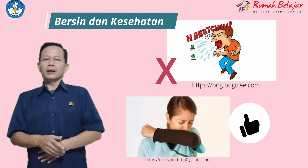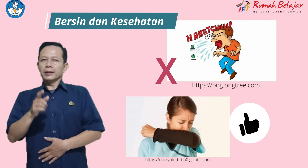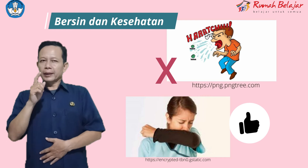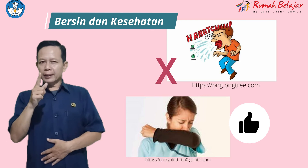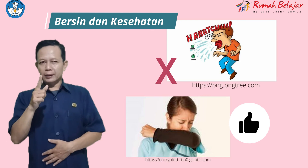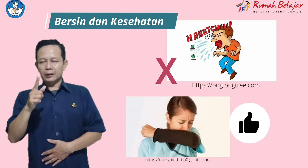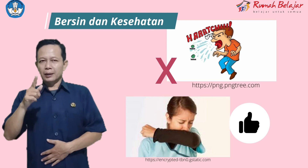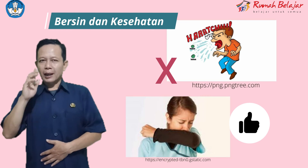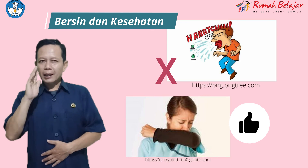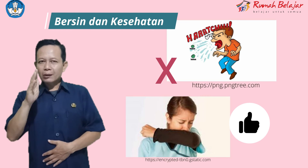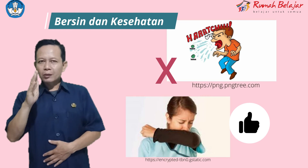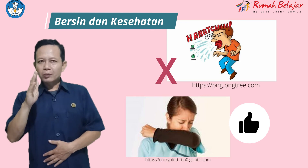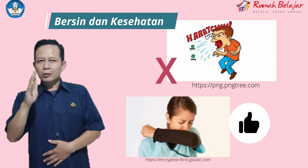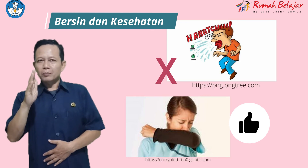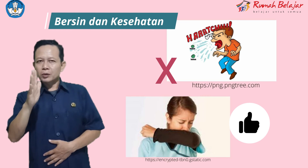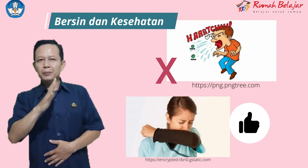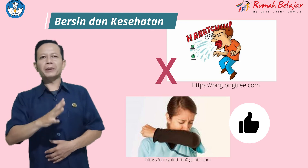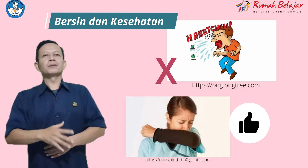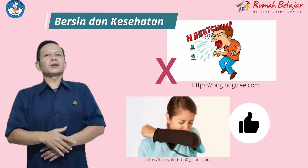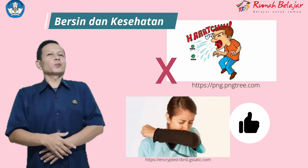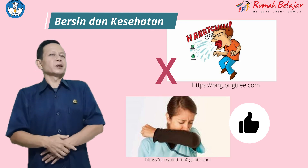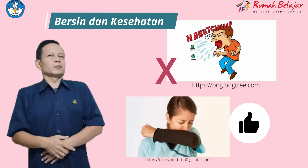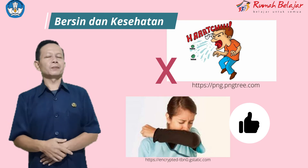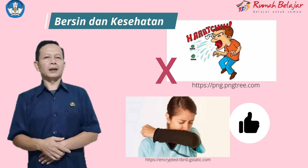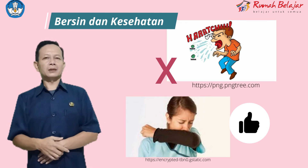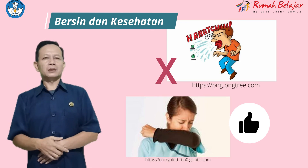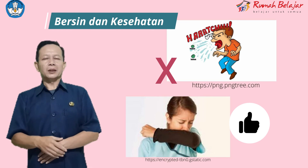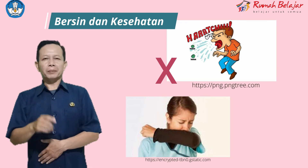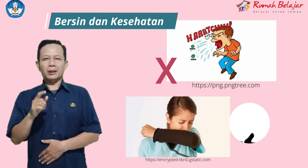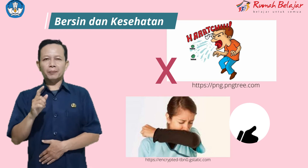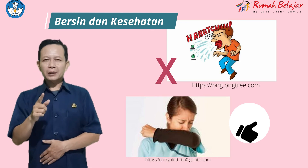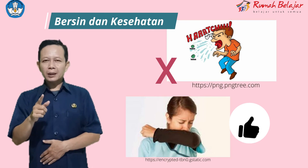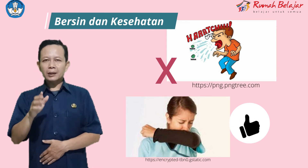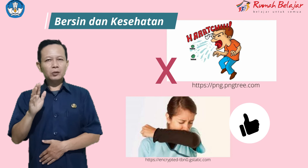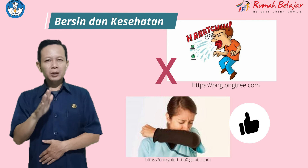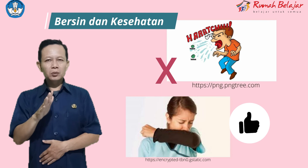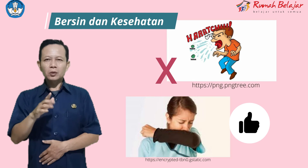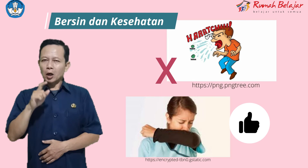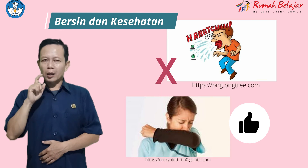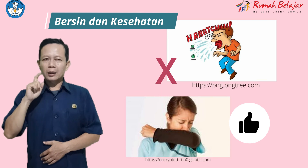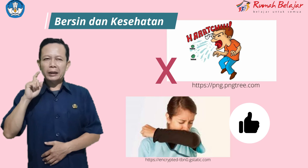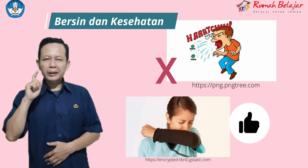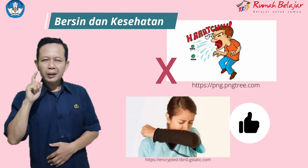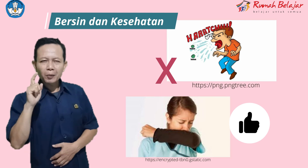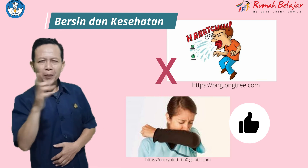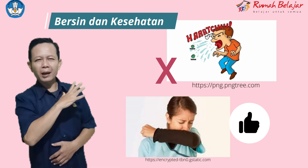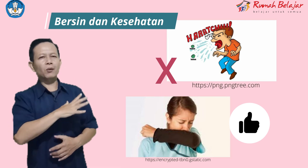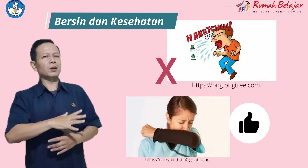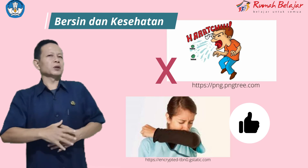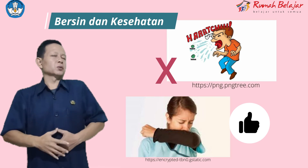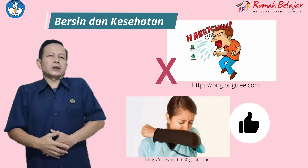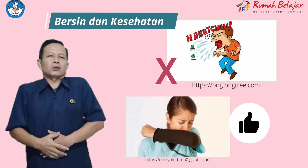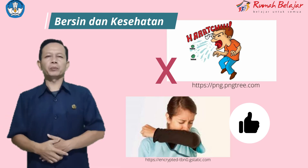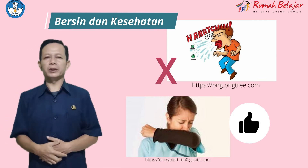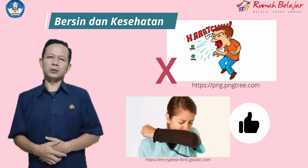belajar, ingat, kalau musim pandemi COVID-19, pernapasan atau hidung adalah gerbang